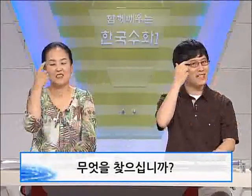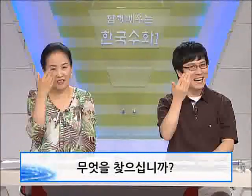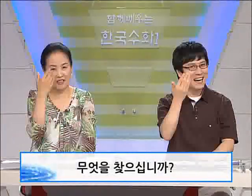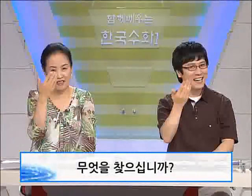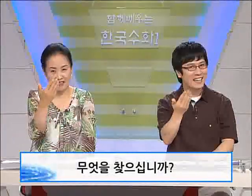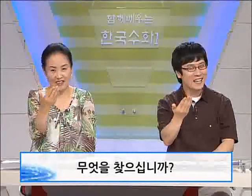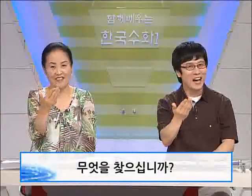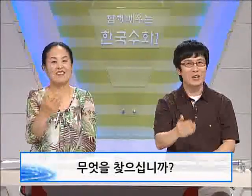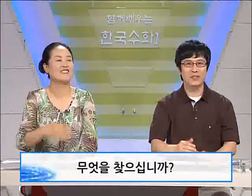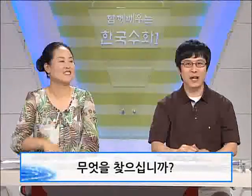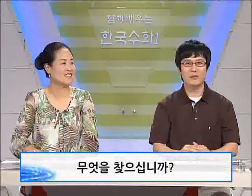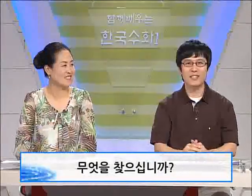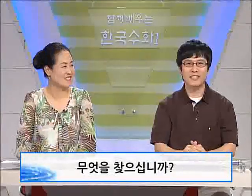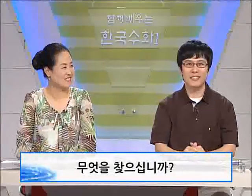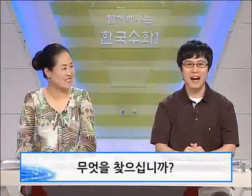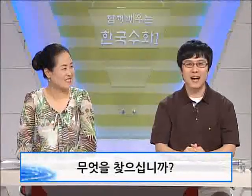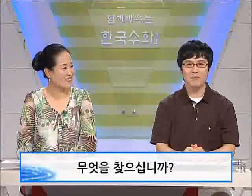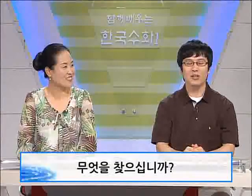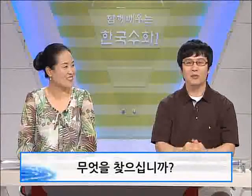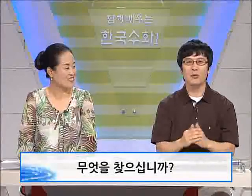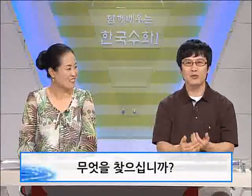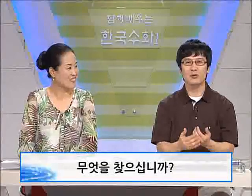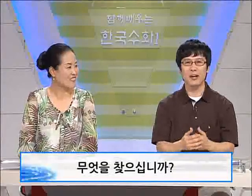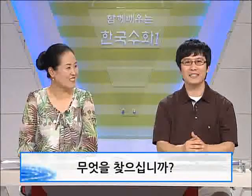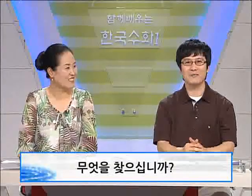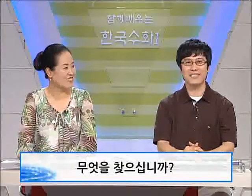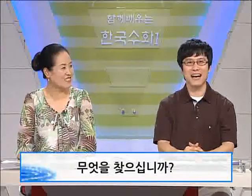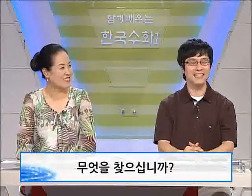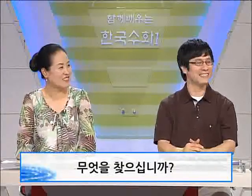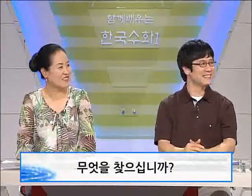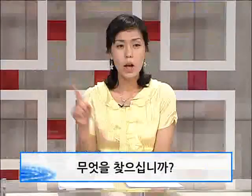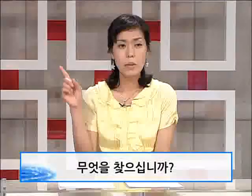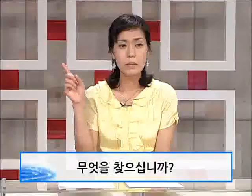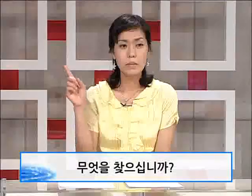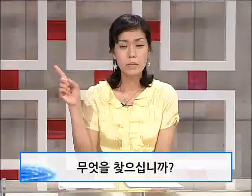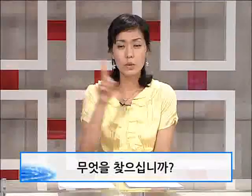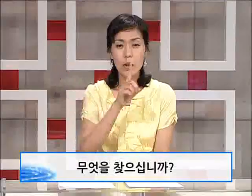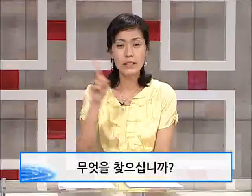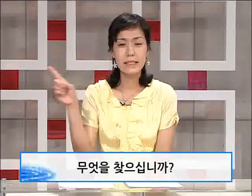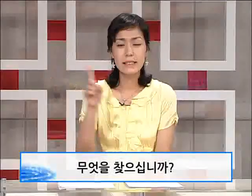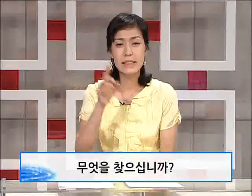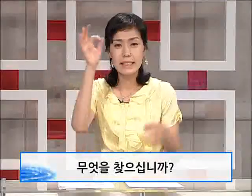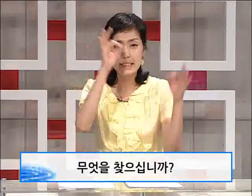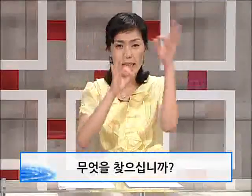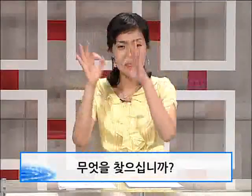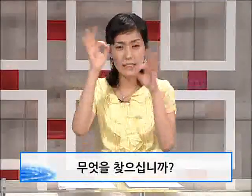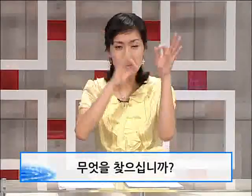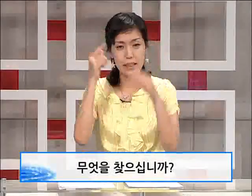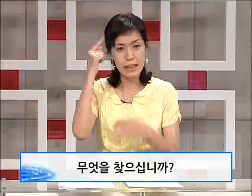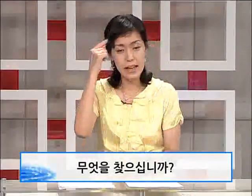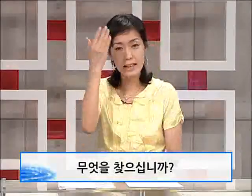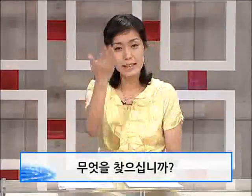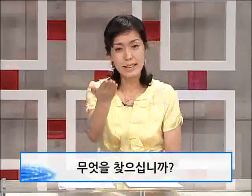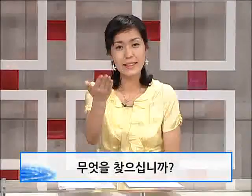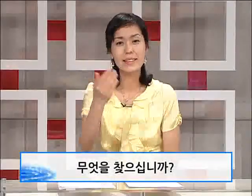무엇을 찾으십니까? 자, 우리 남경희 씨가 한번 보여주도록 하겠습니다. 무엇을 찾으십니까?